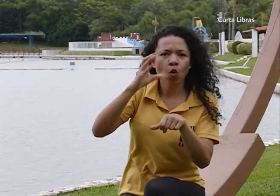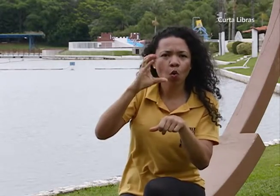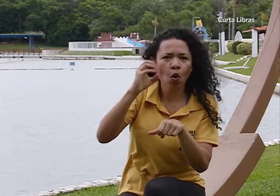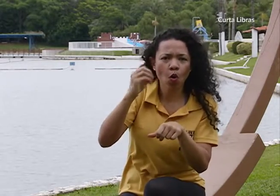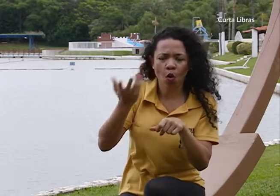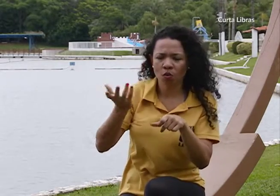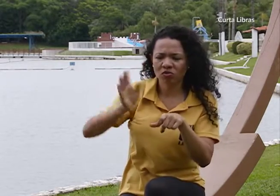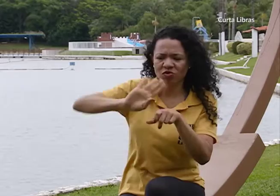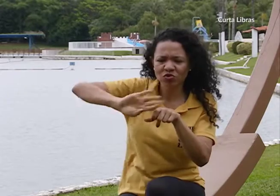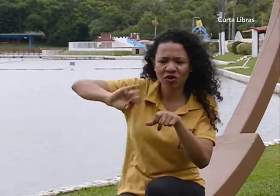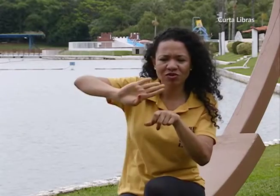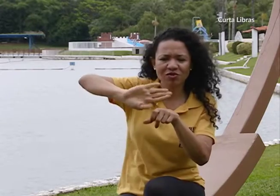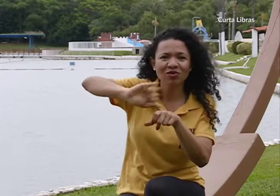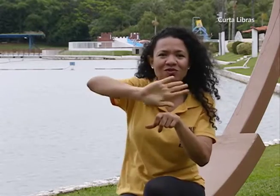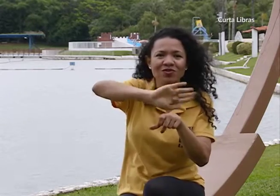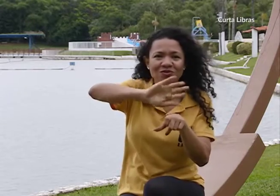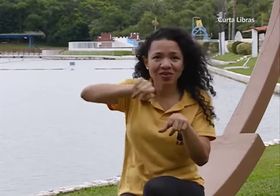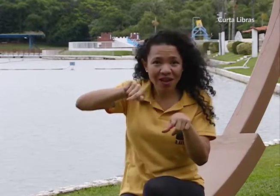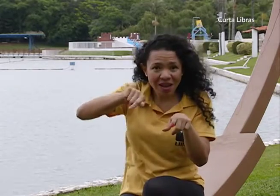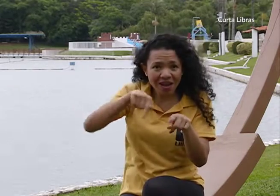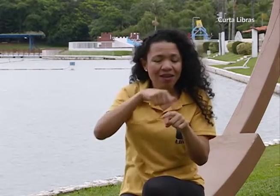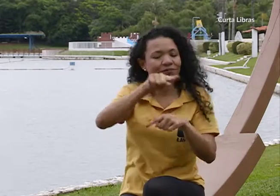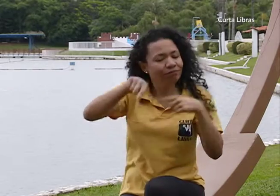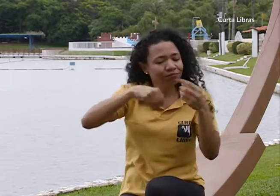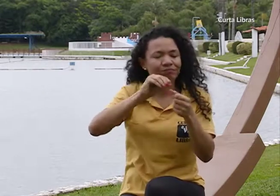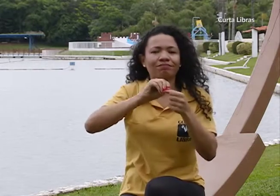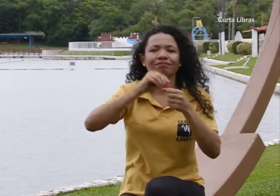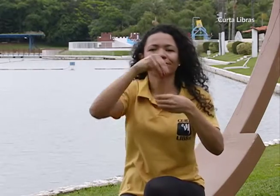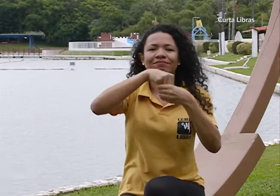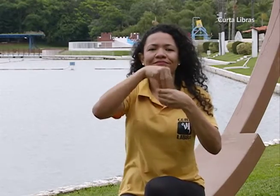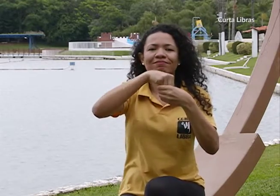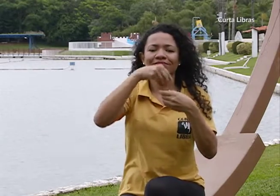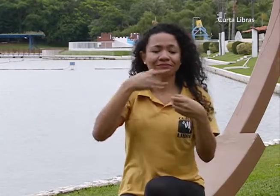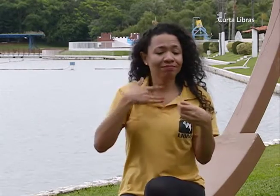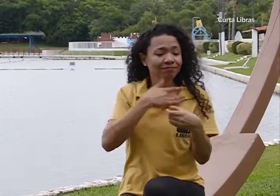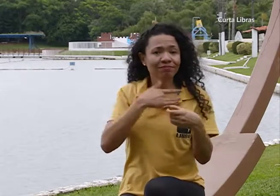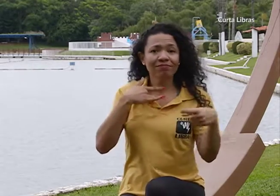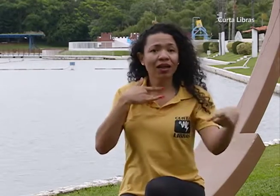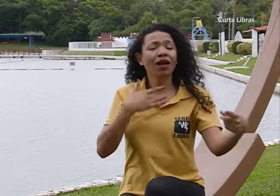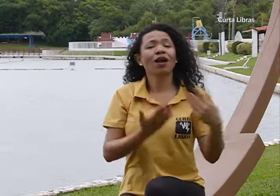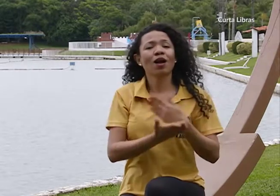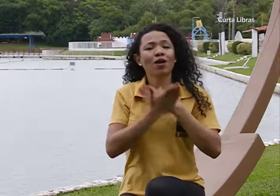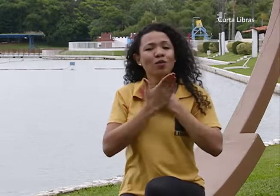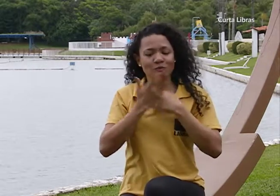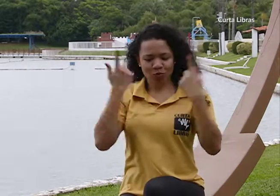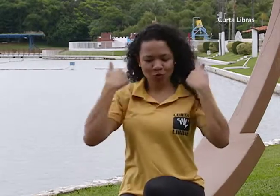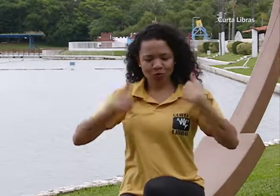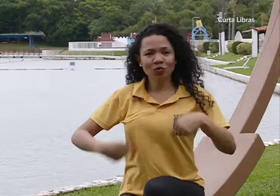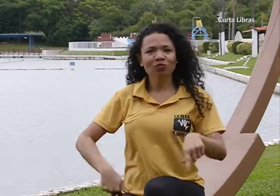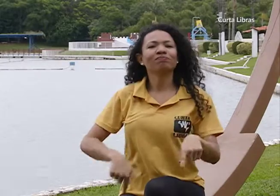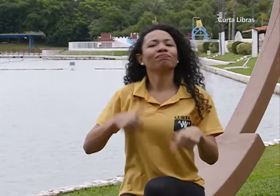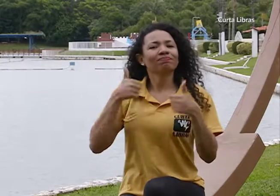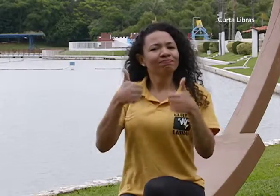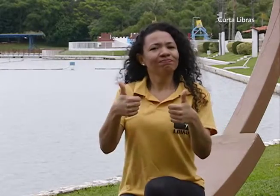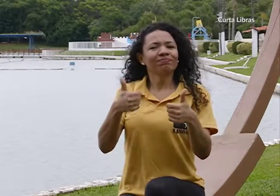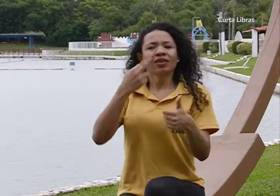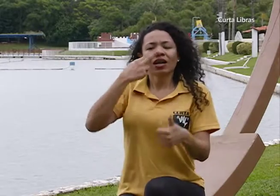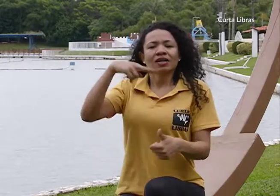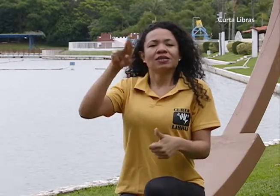só ingredientes saudáveis. Evito óleo comum e uso o de coco. Vou evitando outros ingredientes e faço do meu